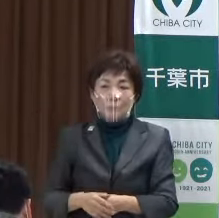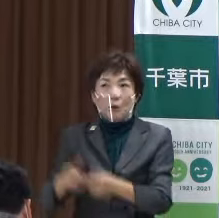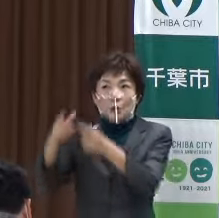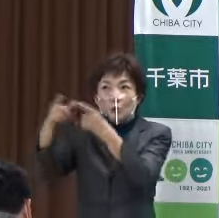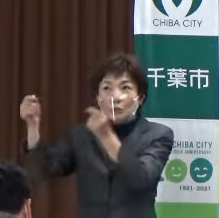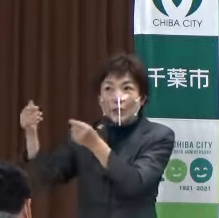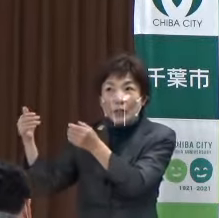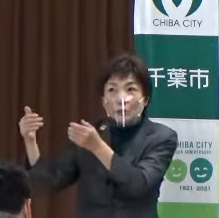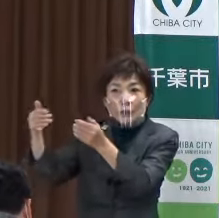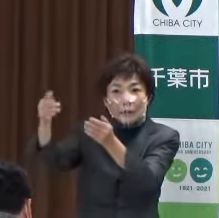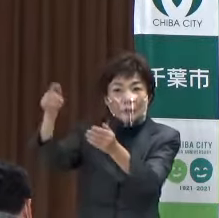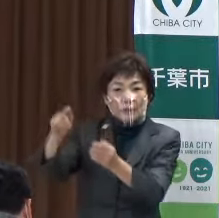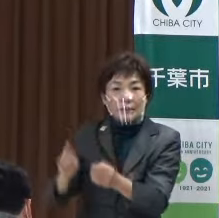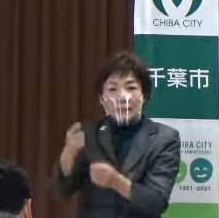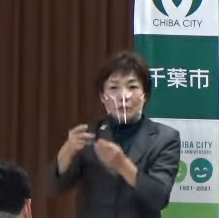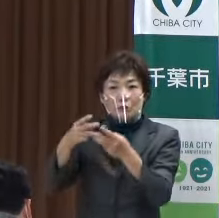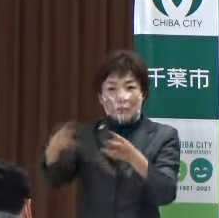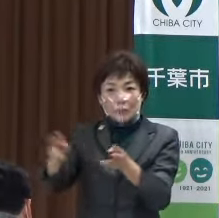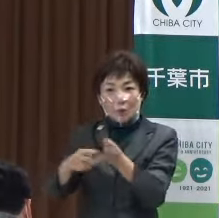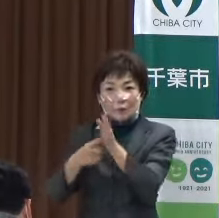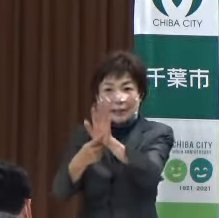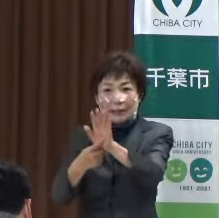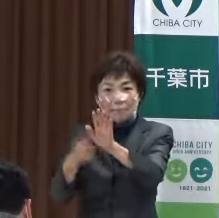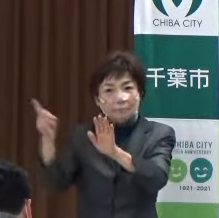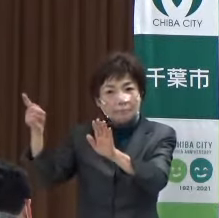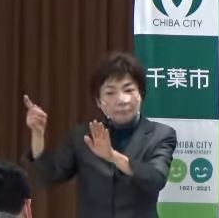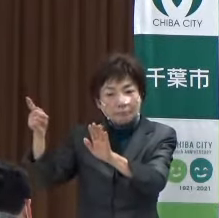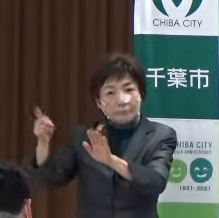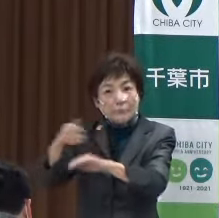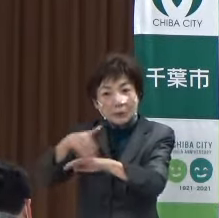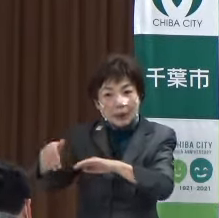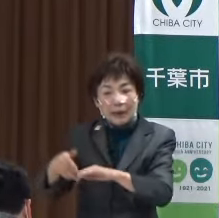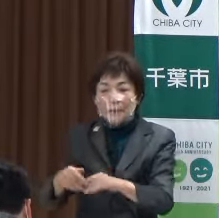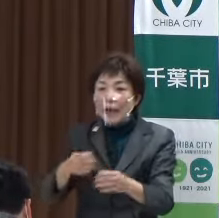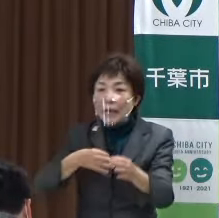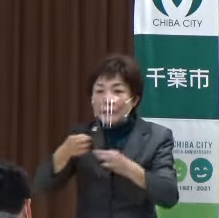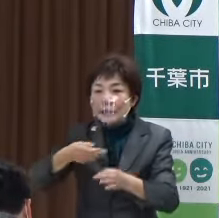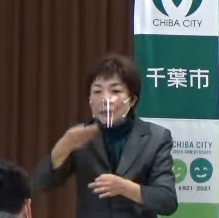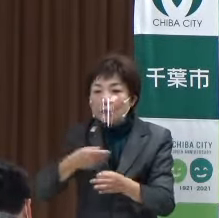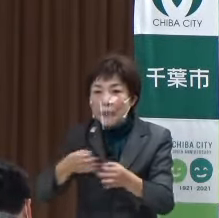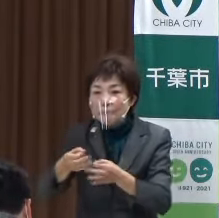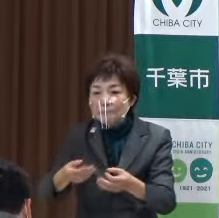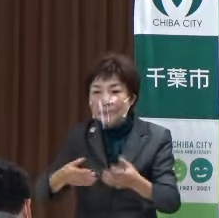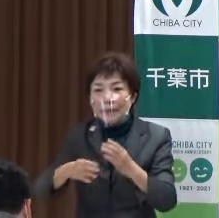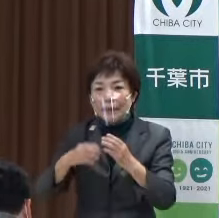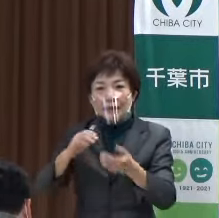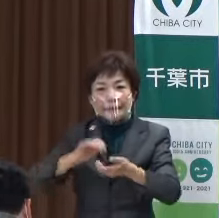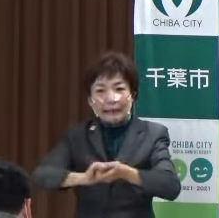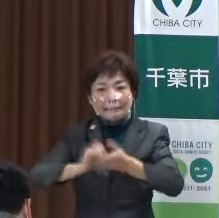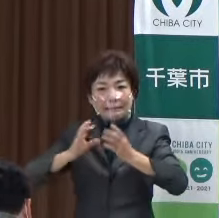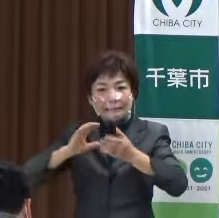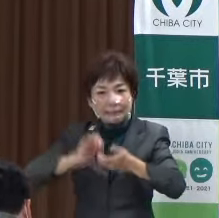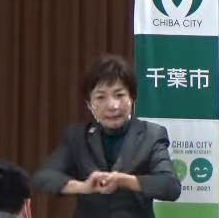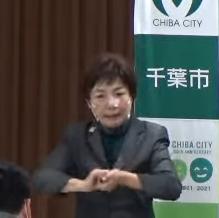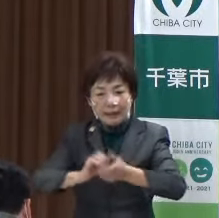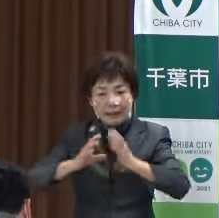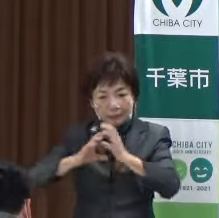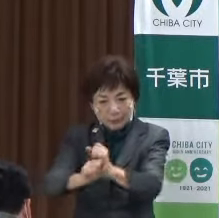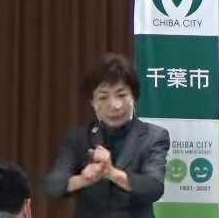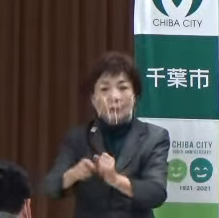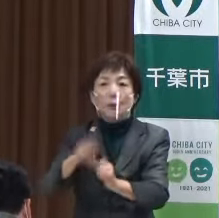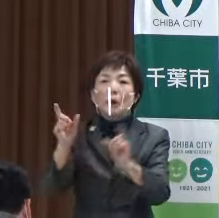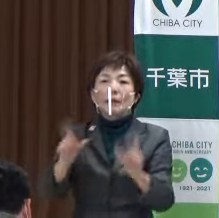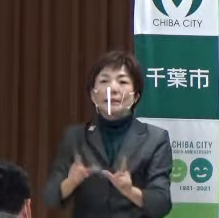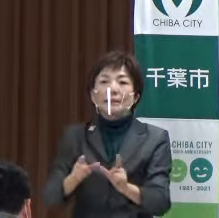国が進めようとされている緊急事態宣言を含めて、非常に飲食店に限定をした形になっ